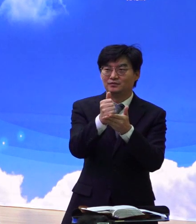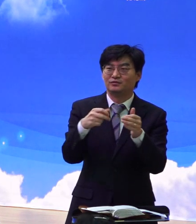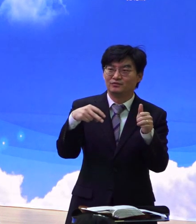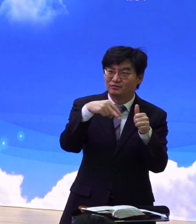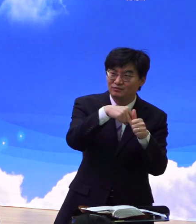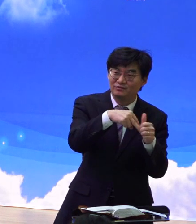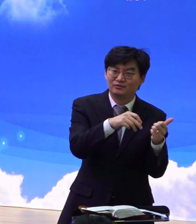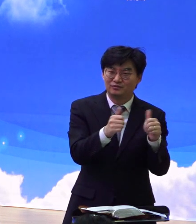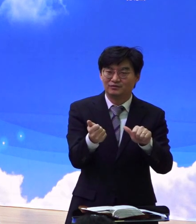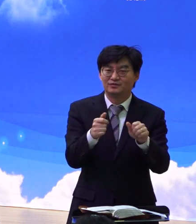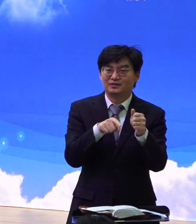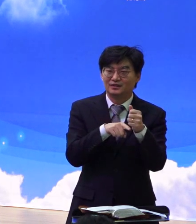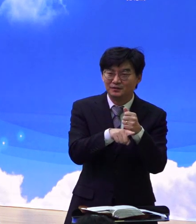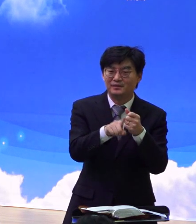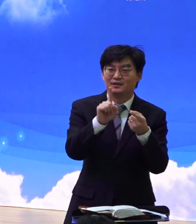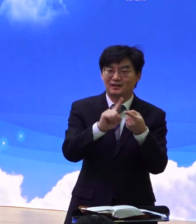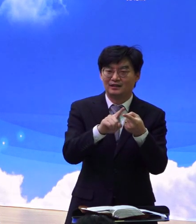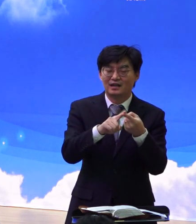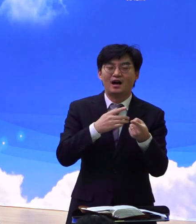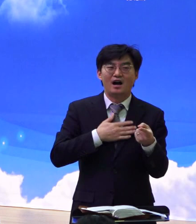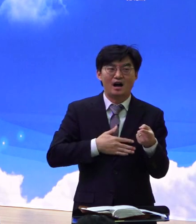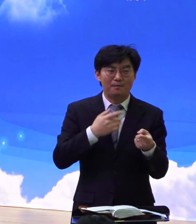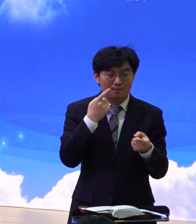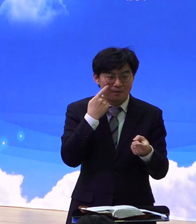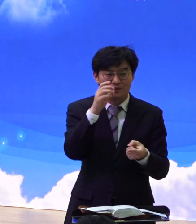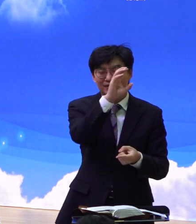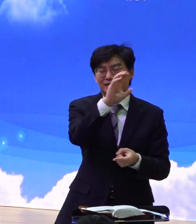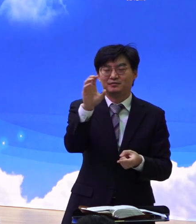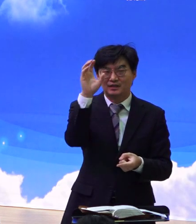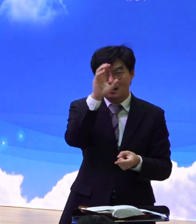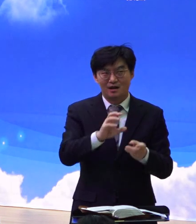집중하고 주님의 십자가를 우리 가슴 속에 새기는 그런 시간이 될 수